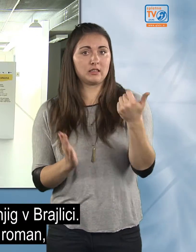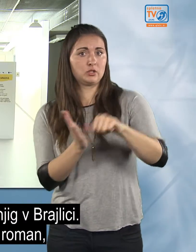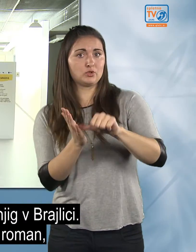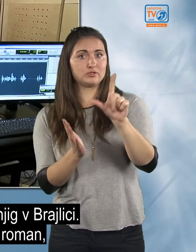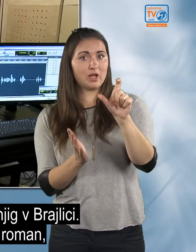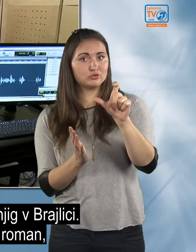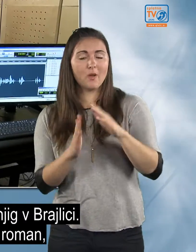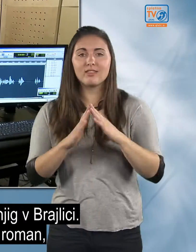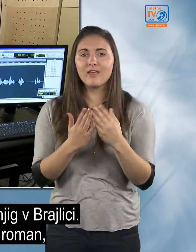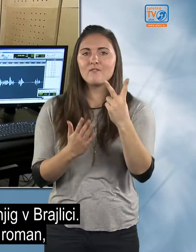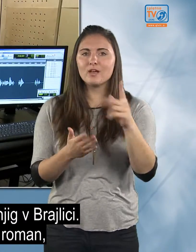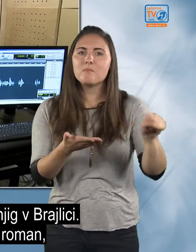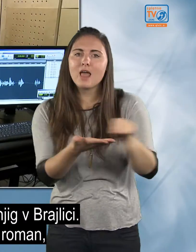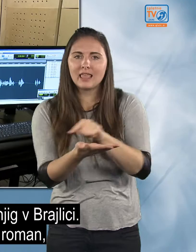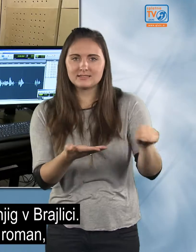brajlici.